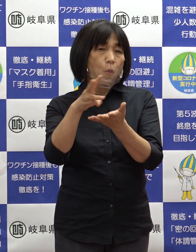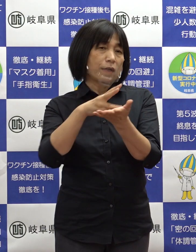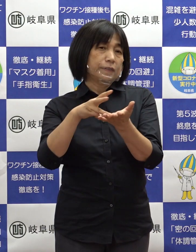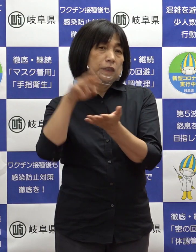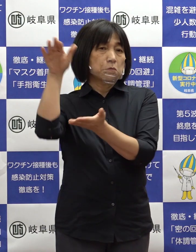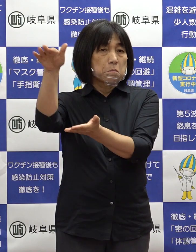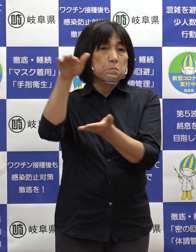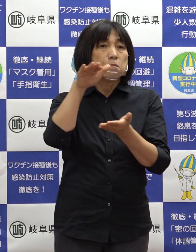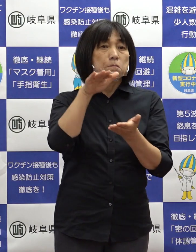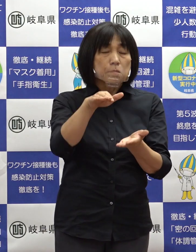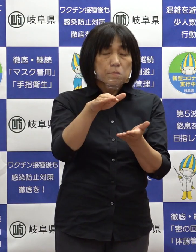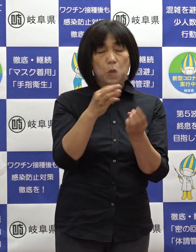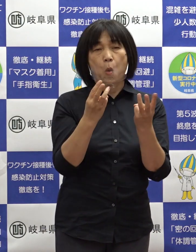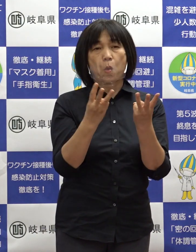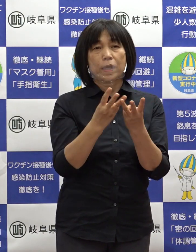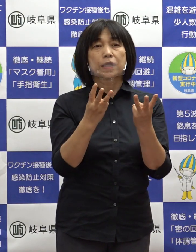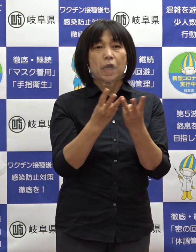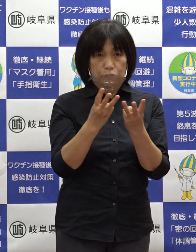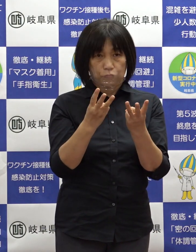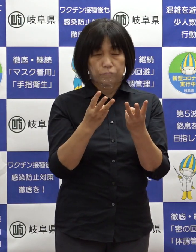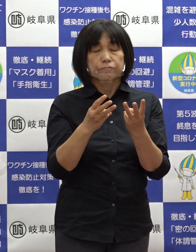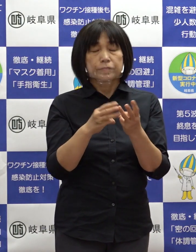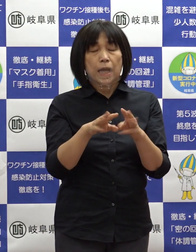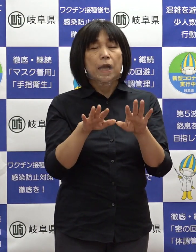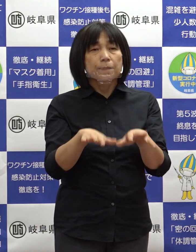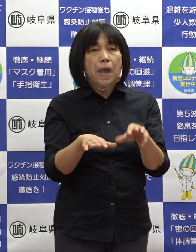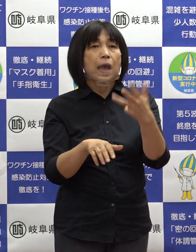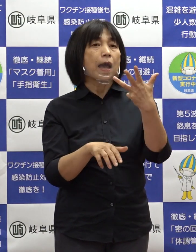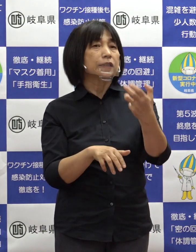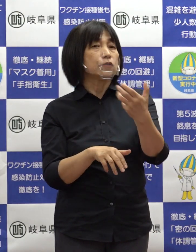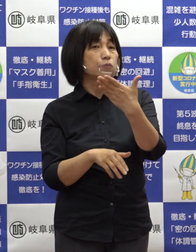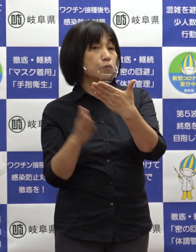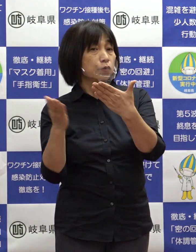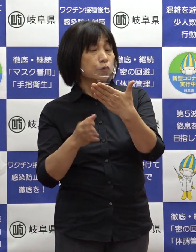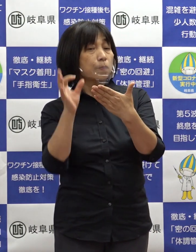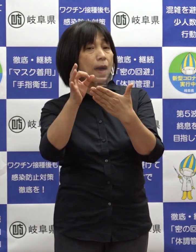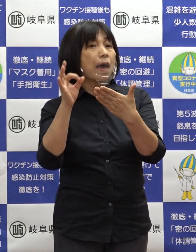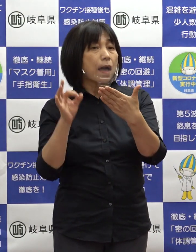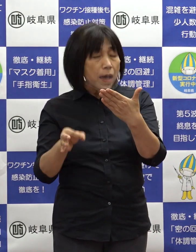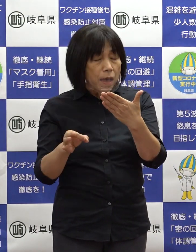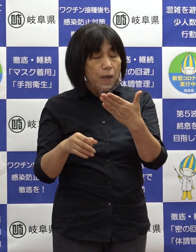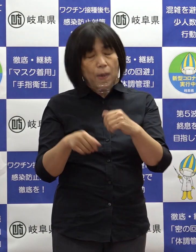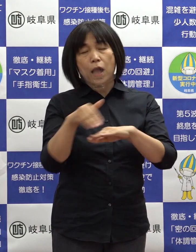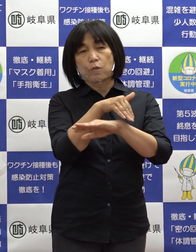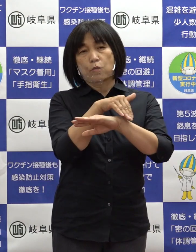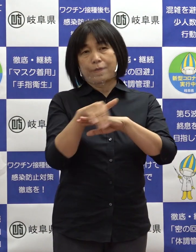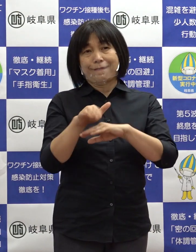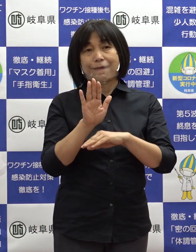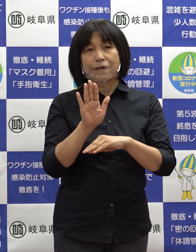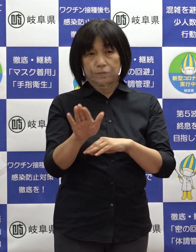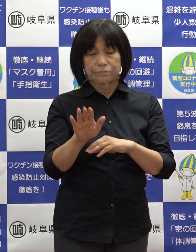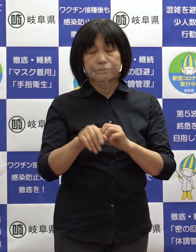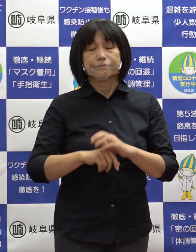量、見込みの立っているものが 89.8% までございますので、この限りにおい